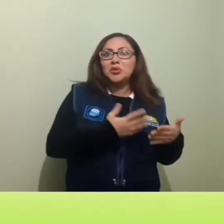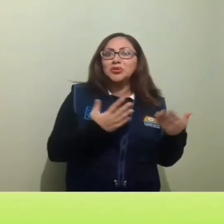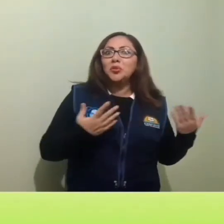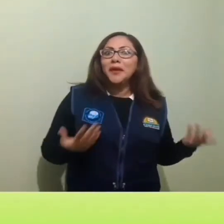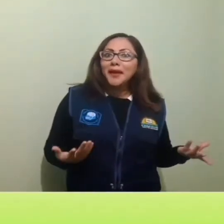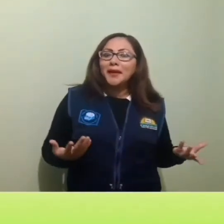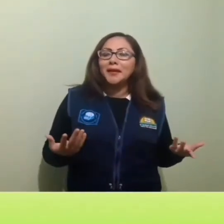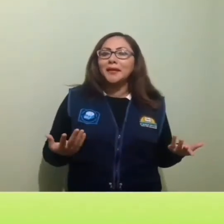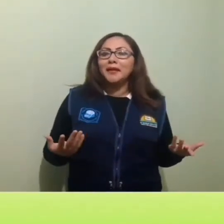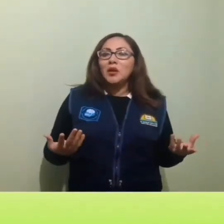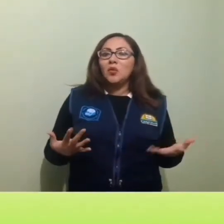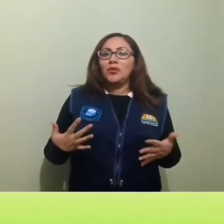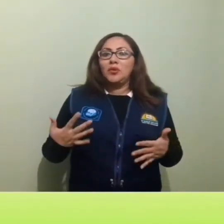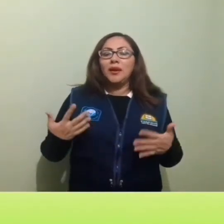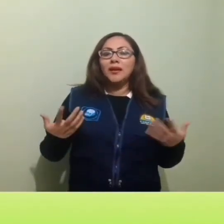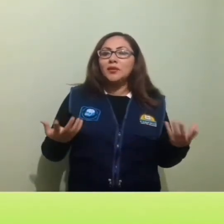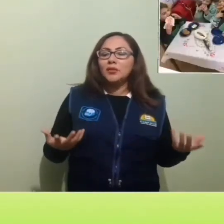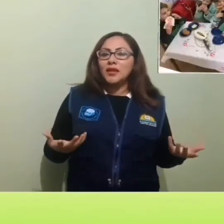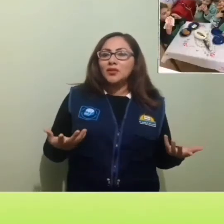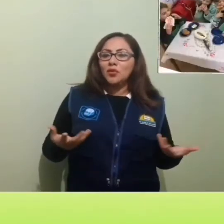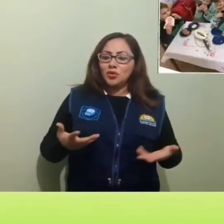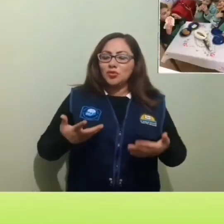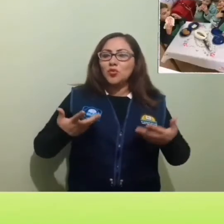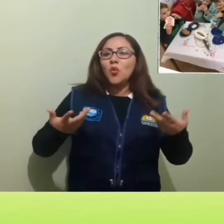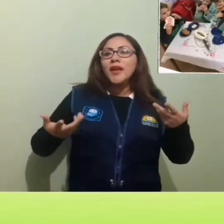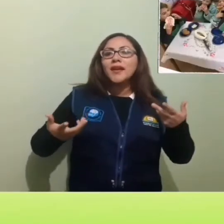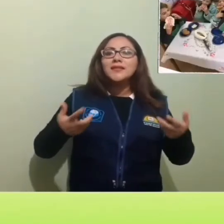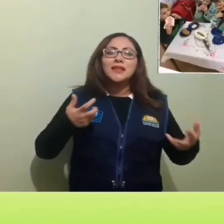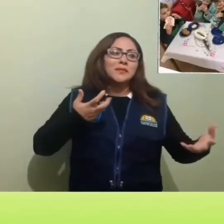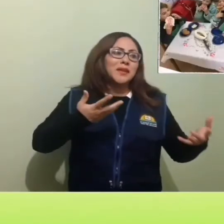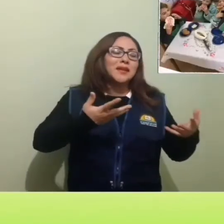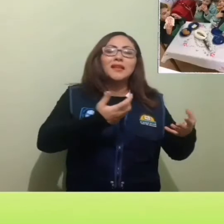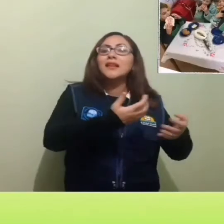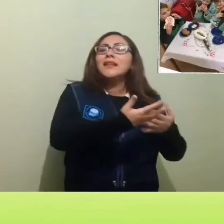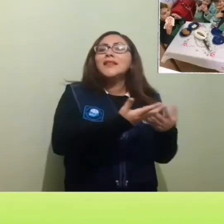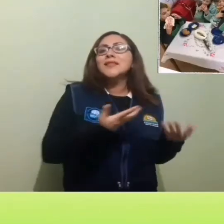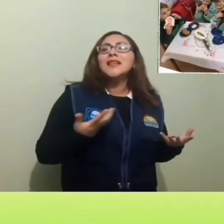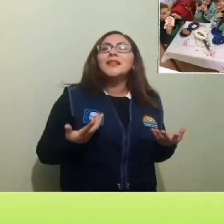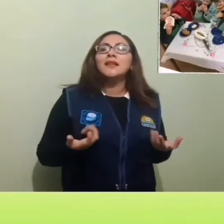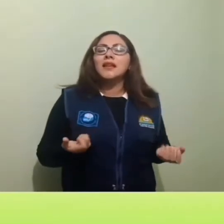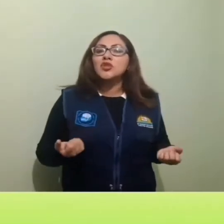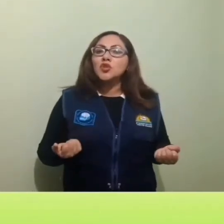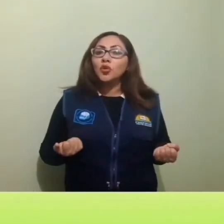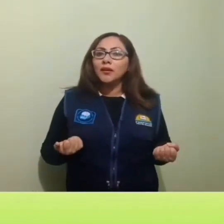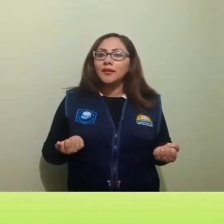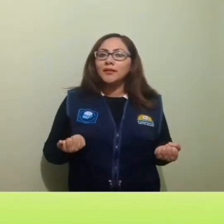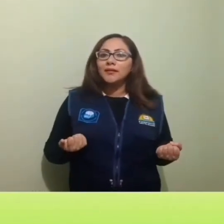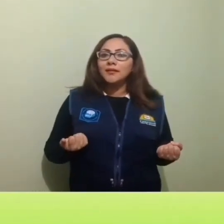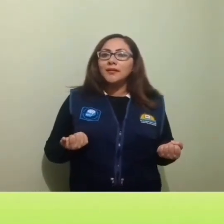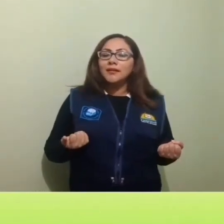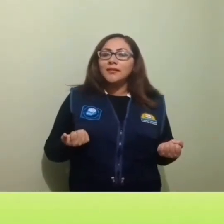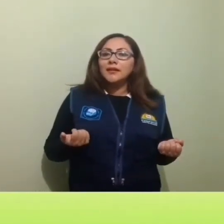juegan Cuando van al colegio, ellos juegan, se divierten, se interrelacionan ¿Y